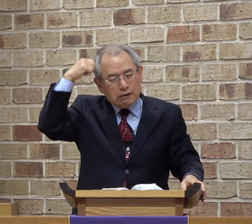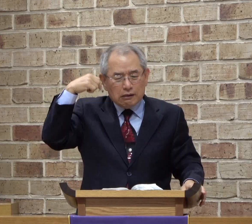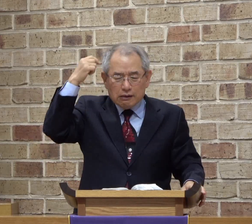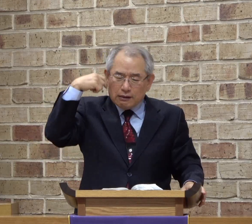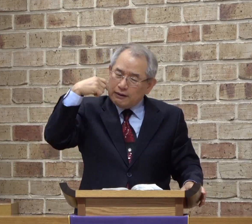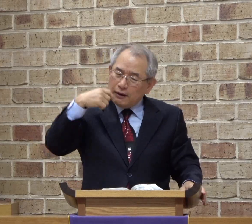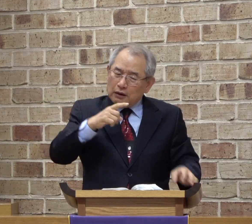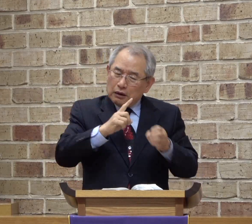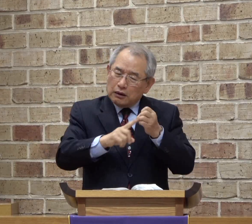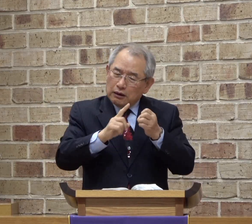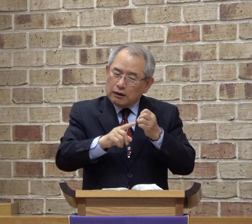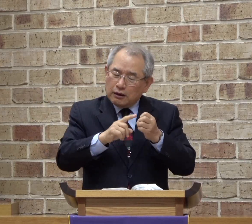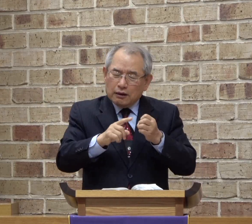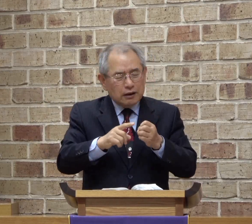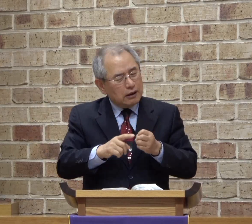그리고 또 한 분은